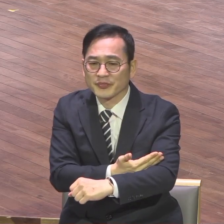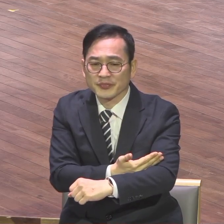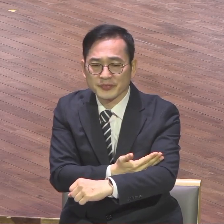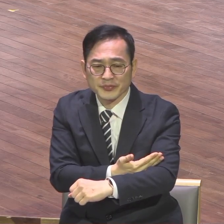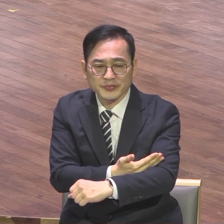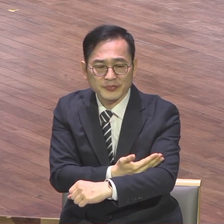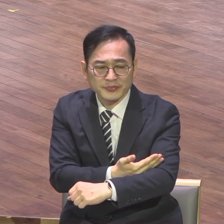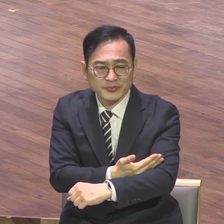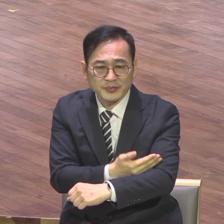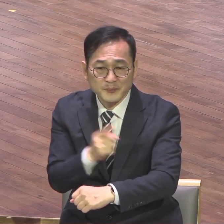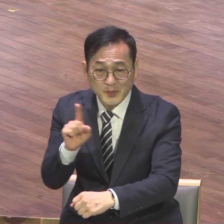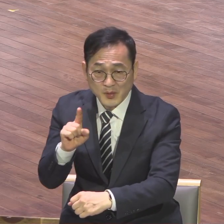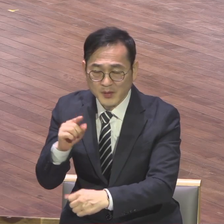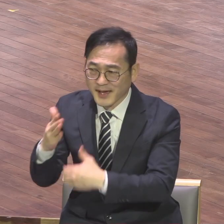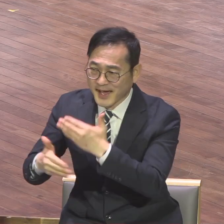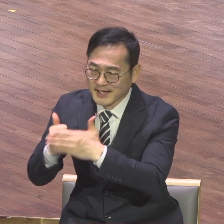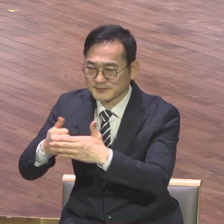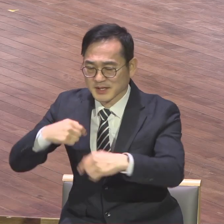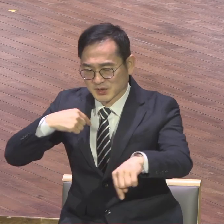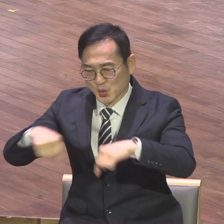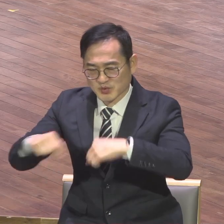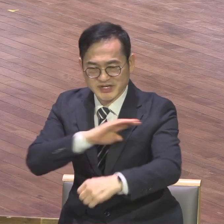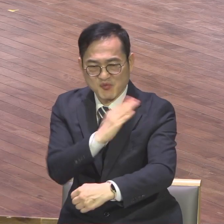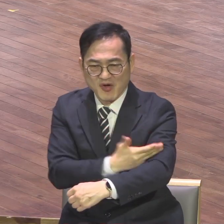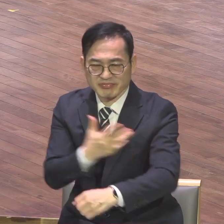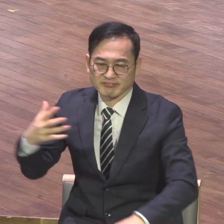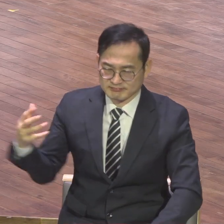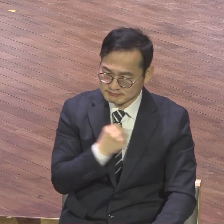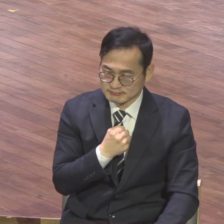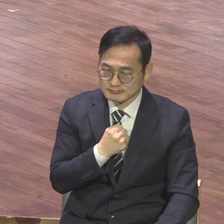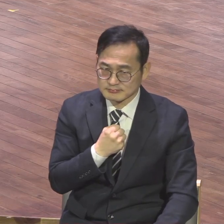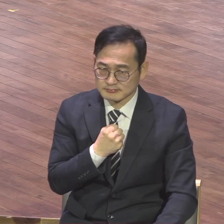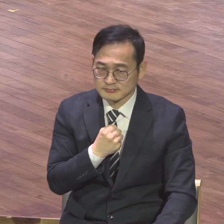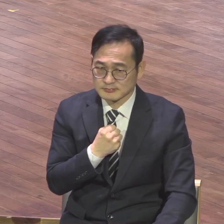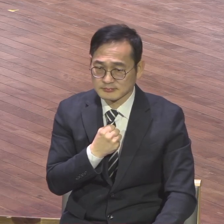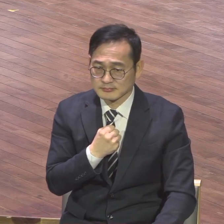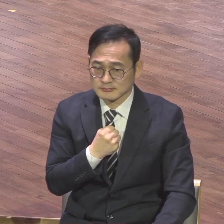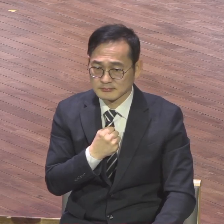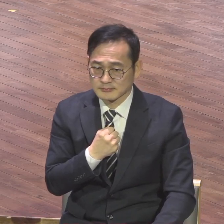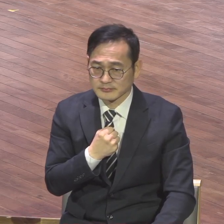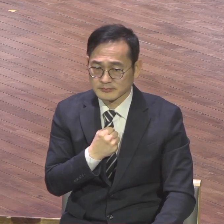왕권, 하나님의 통치권을 가지신 분.